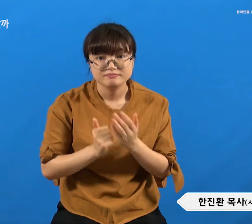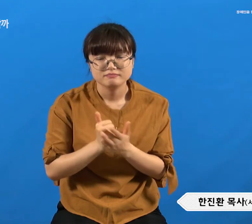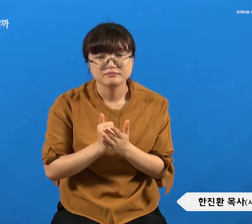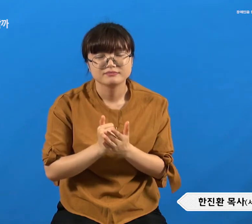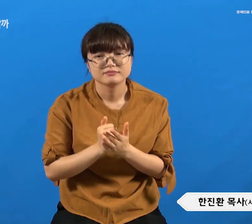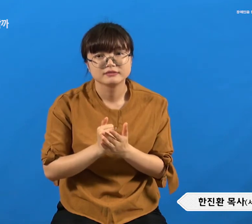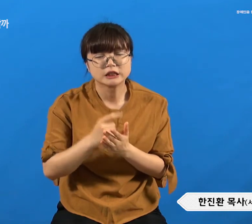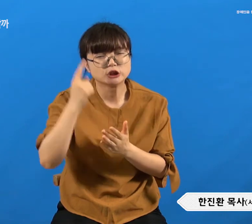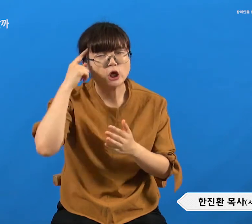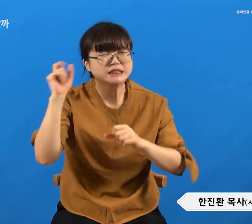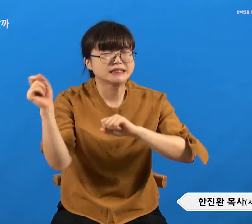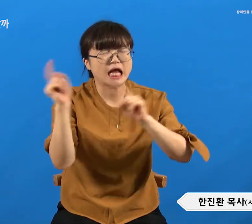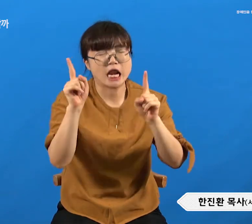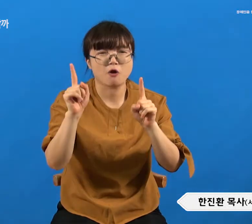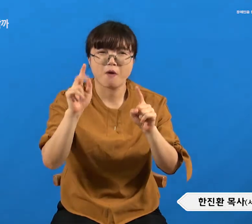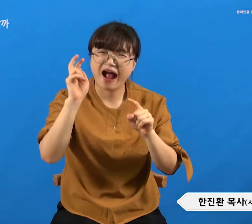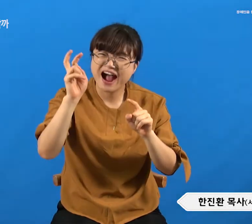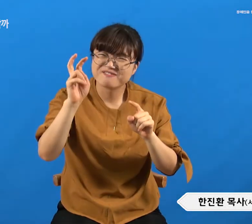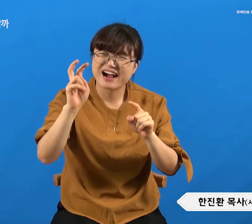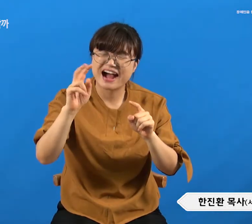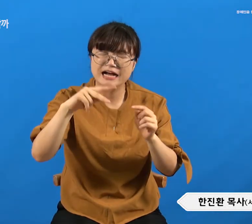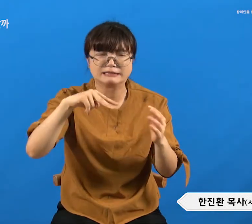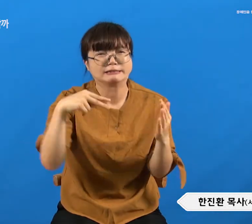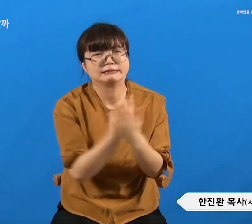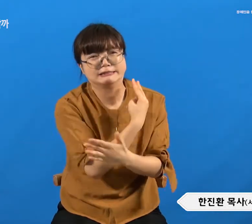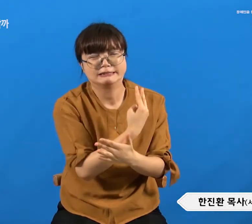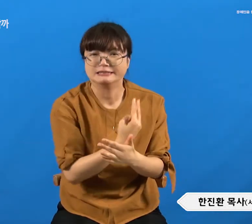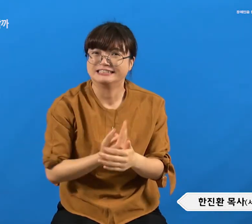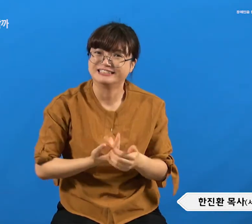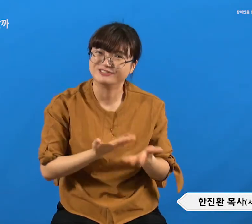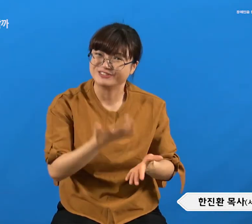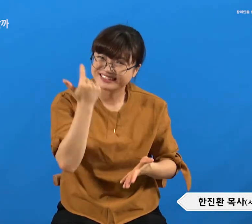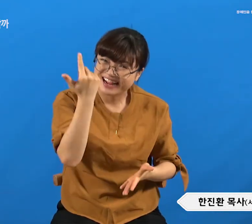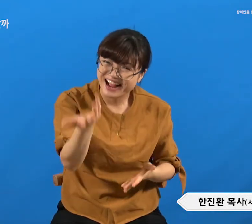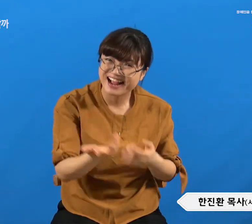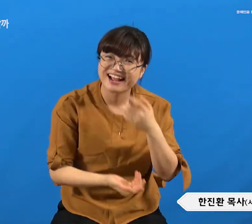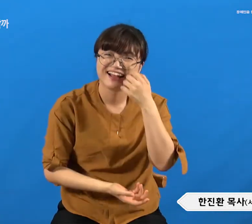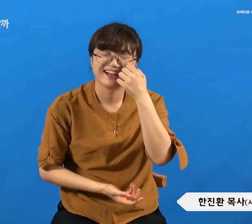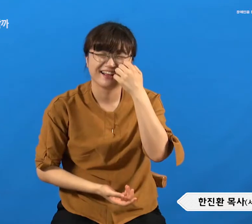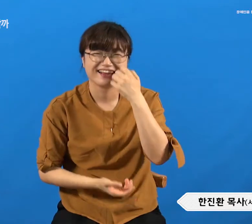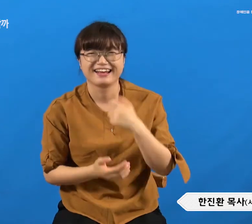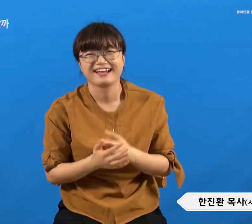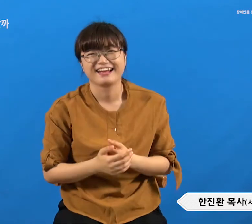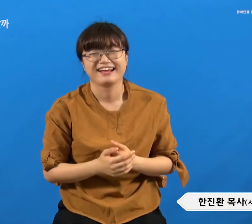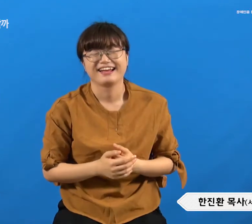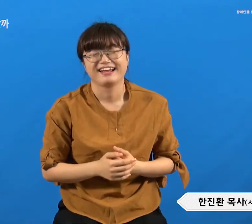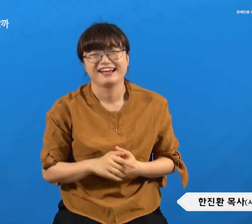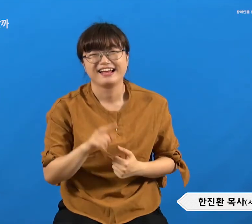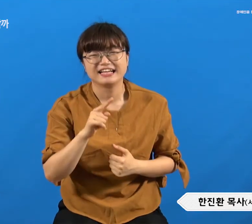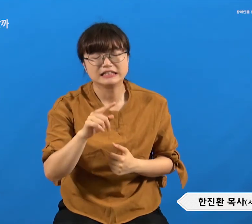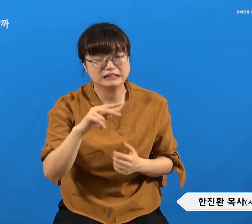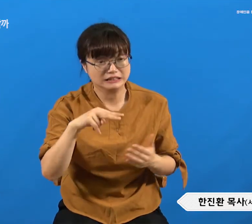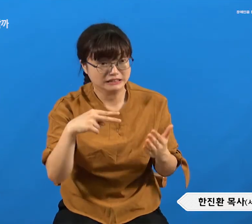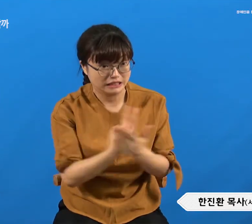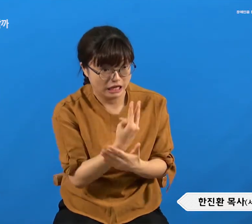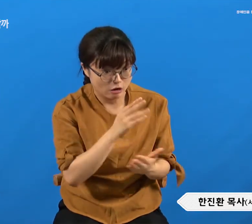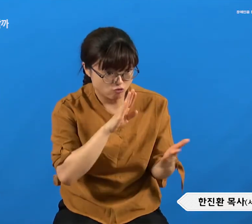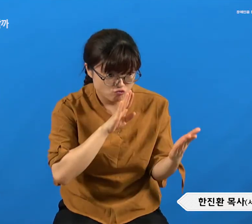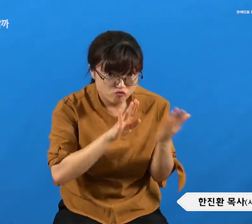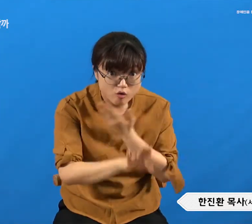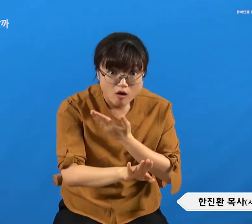하나님께서 정신 한번 차리라고 그 도로에서 그냥 대자로 뻗게 만드셨는지 하여튼 그 자빠진